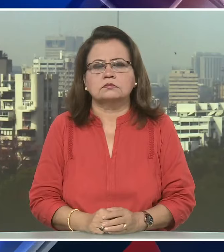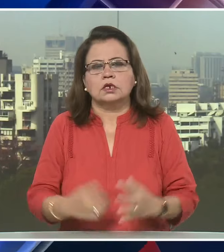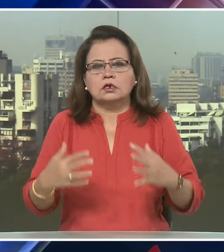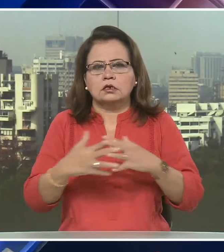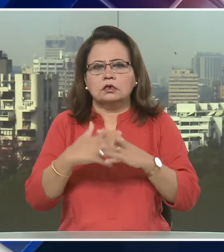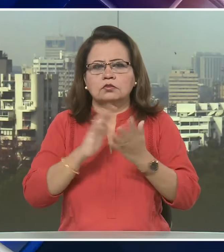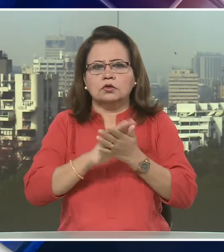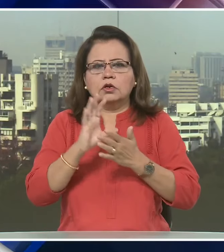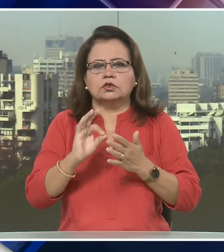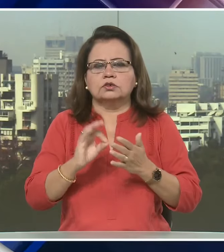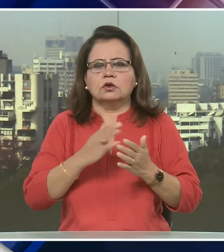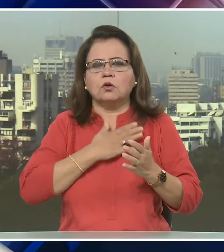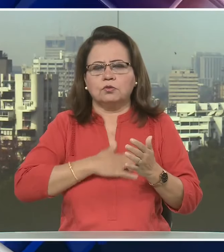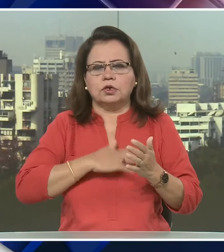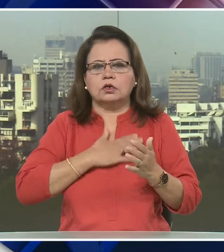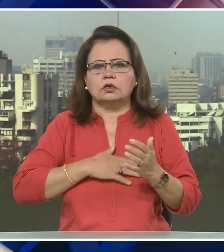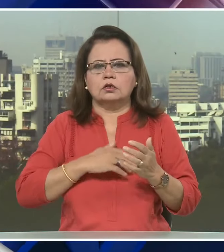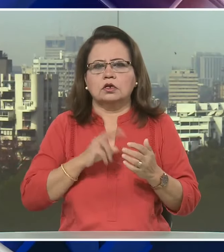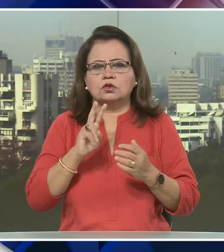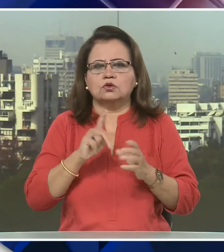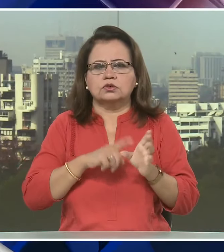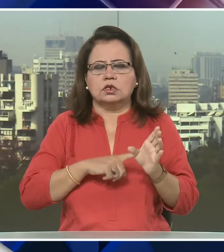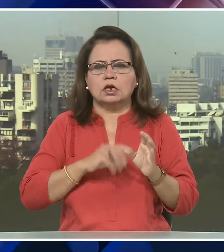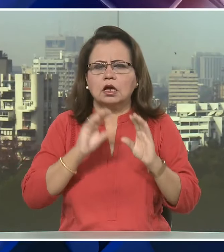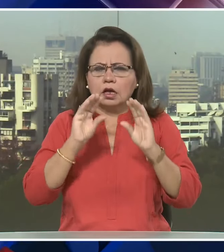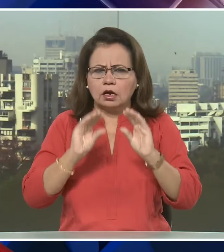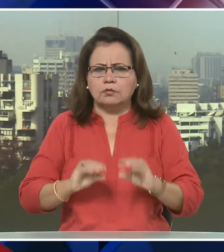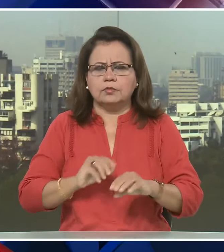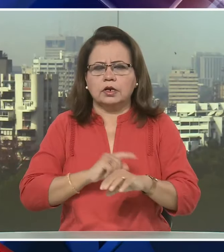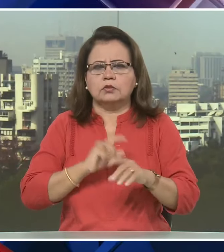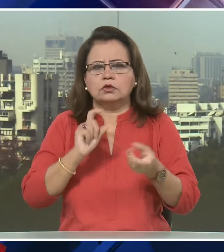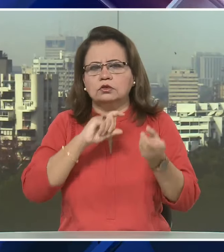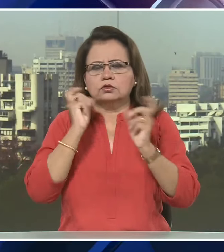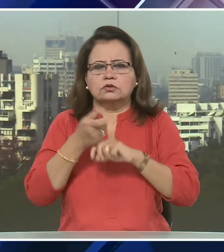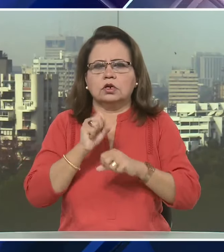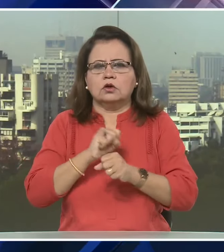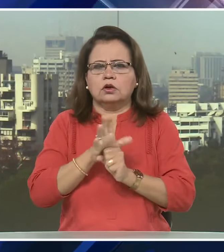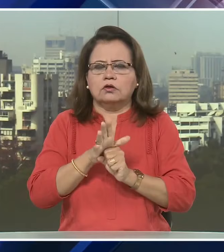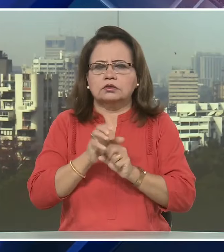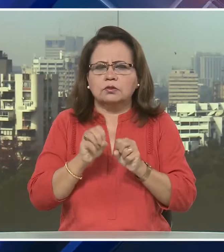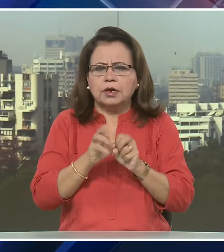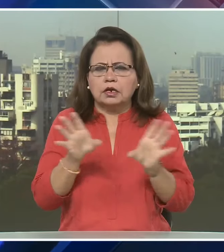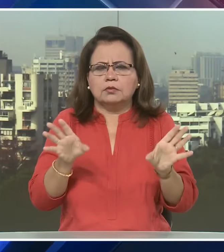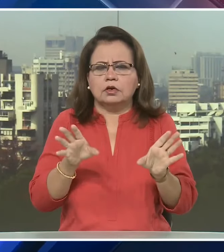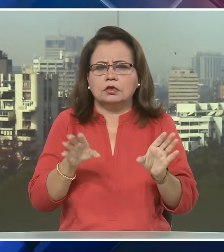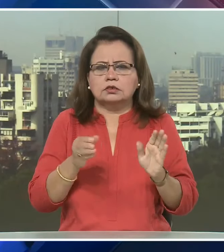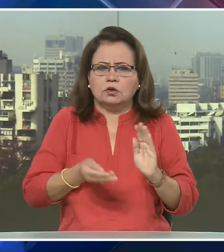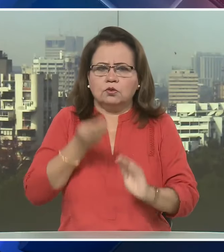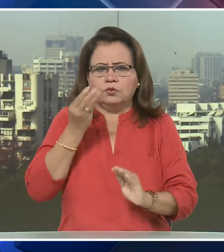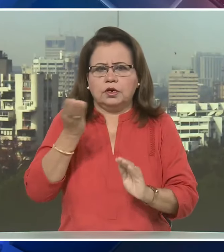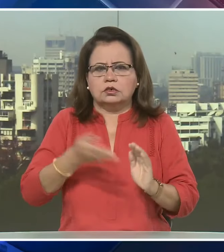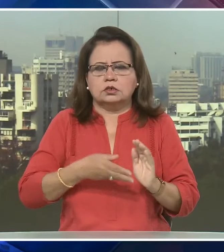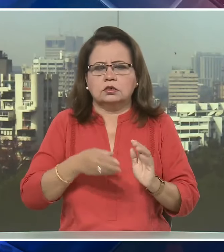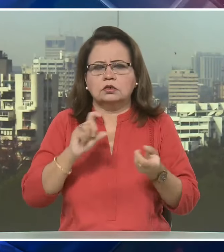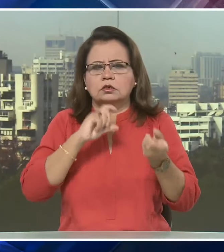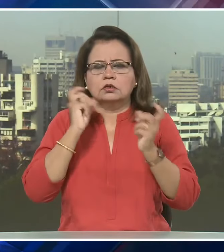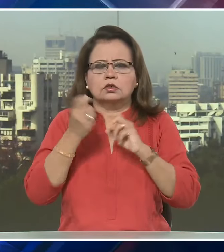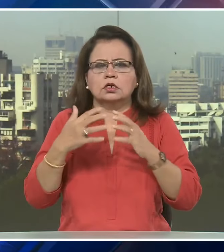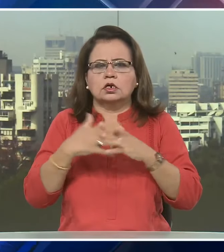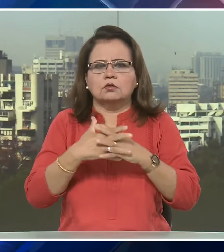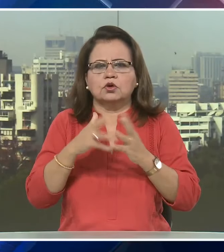विश्व स्वास्थ्य संगठन ने उम्मीद जताई है कि 2 साल से कम समय में दुनिया कोरोना वायरस से फैली महामारी से उभर जाएगी। विश्व